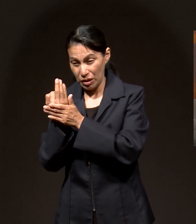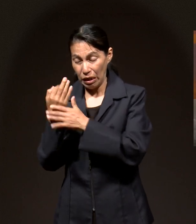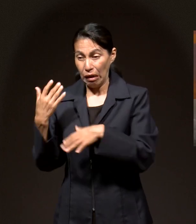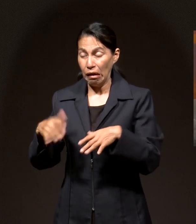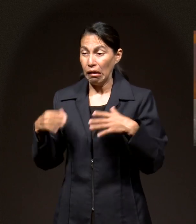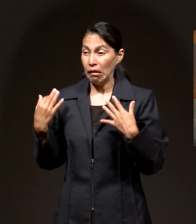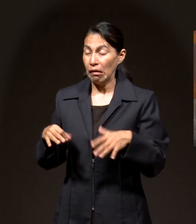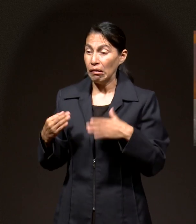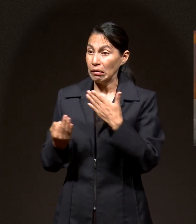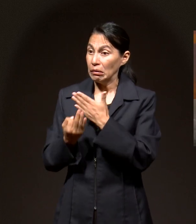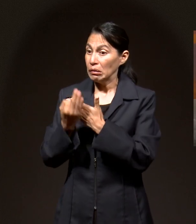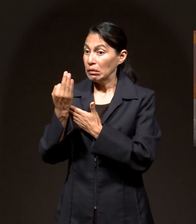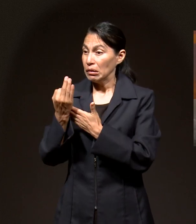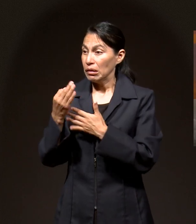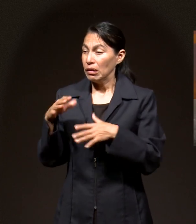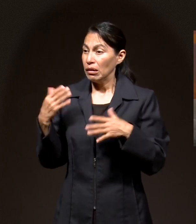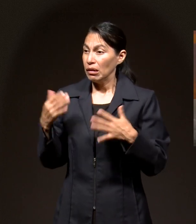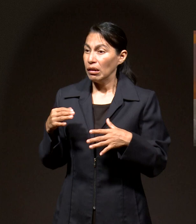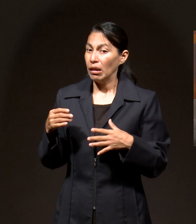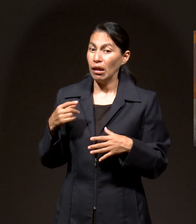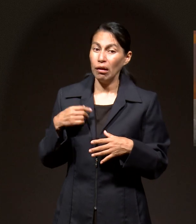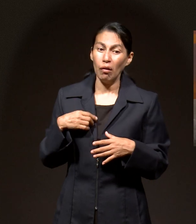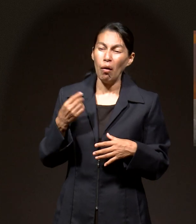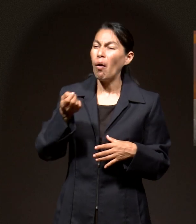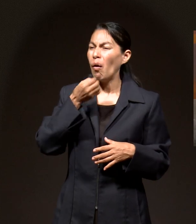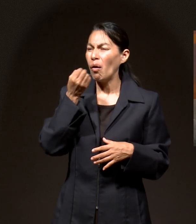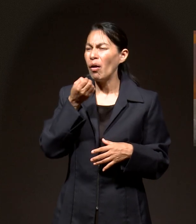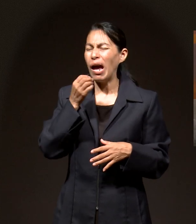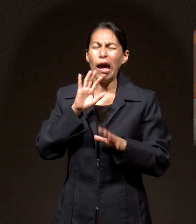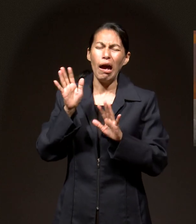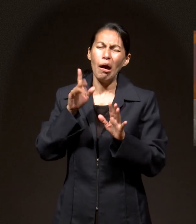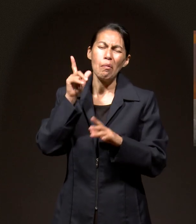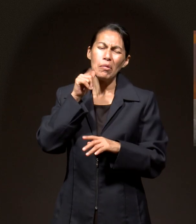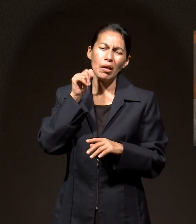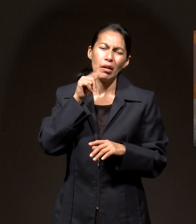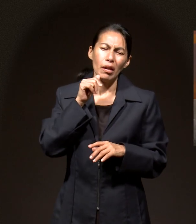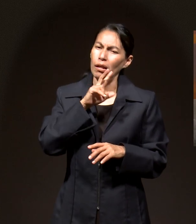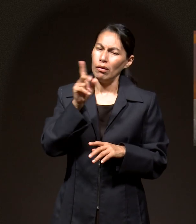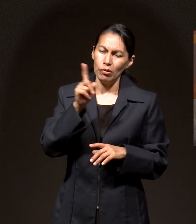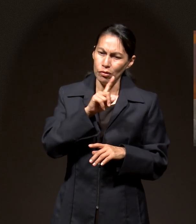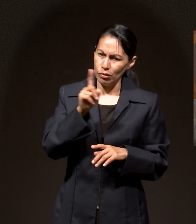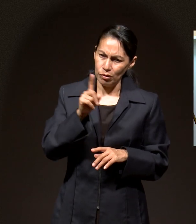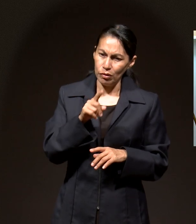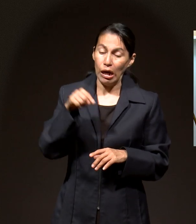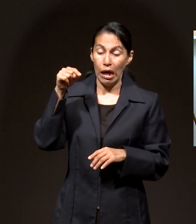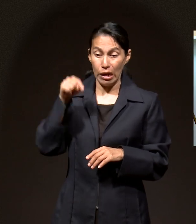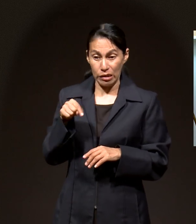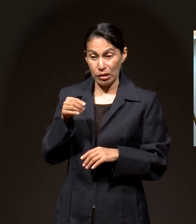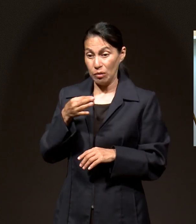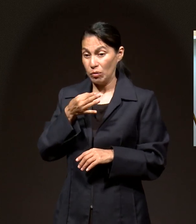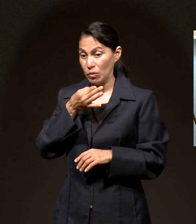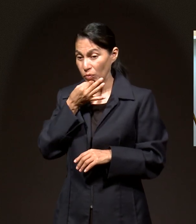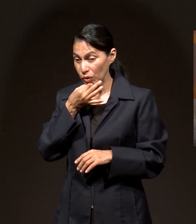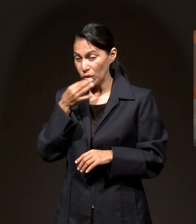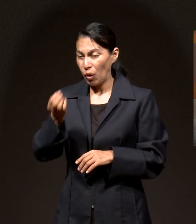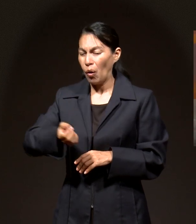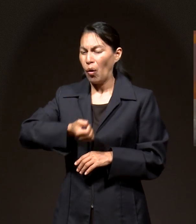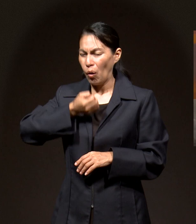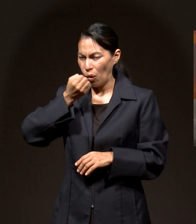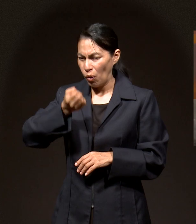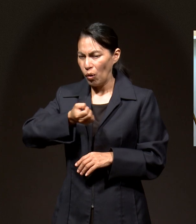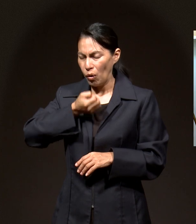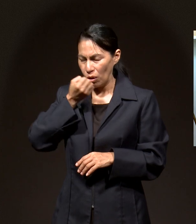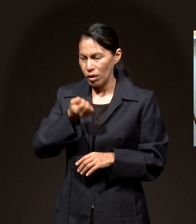tarea, ¿no? Y me doy cuenta que ya es mediodía y no oré. Y... bueno, a ver mañana. No. No, ahí no, no, mismo, ¿verdad? Allí. Cuando